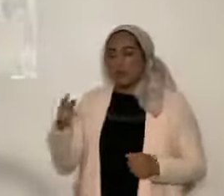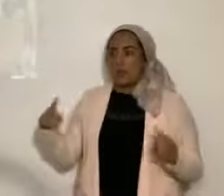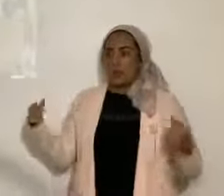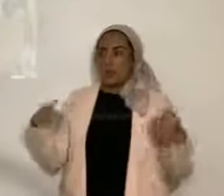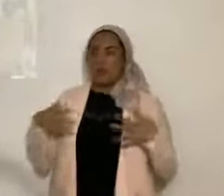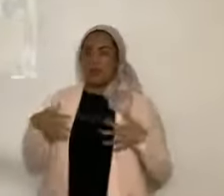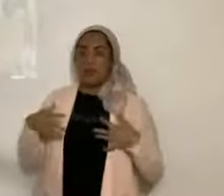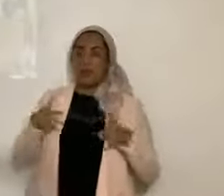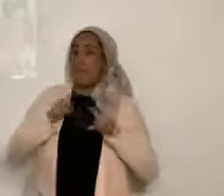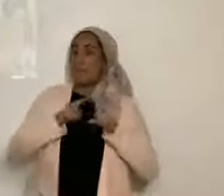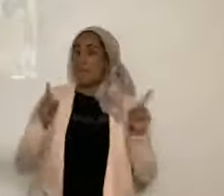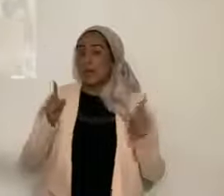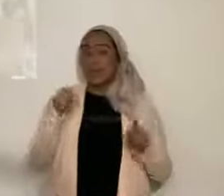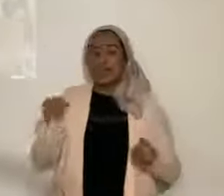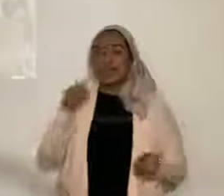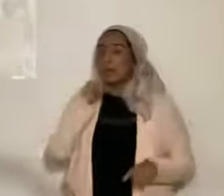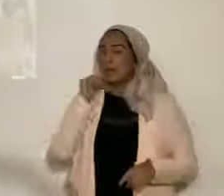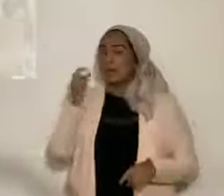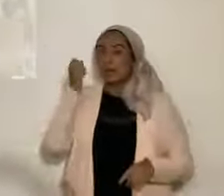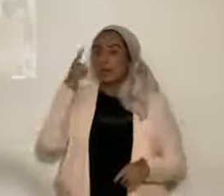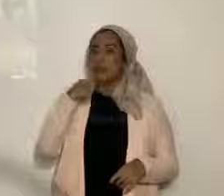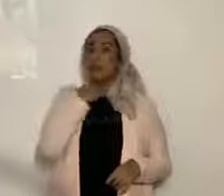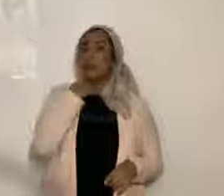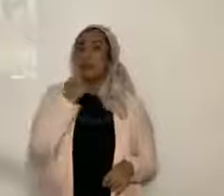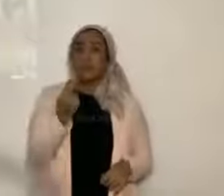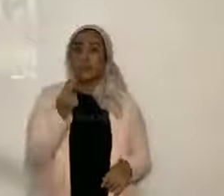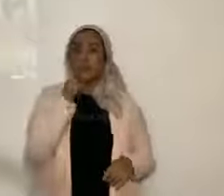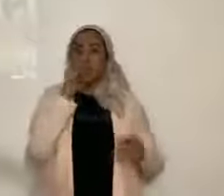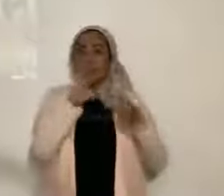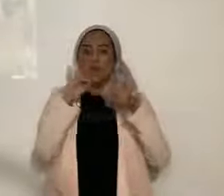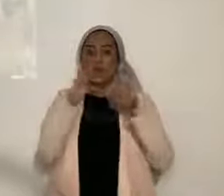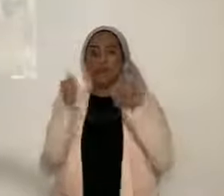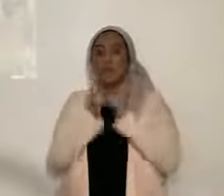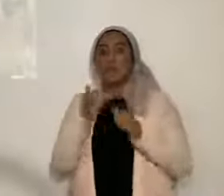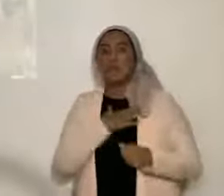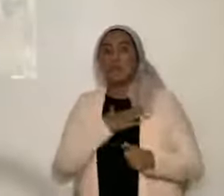espantaron, pero no entendieron la voz del que hablaba conmigo.